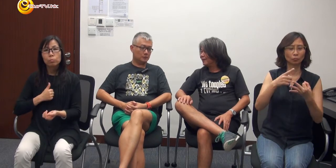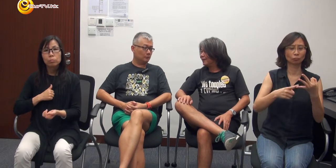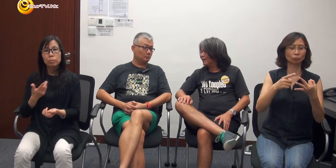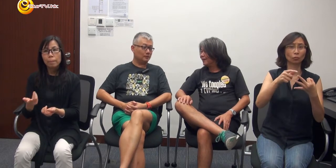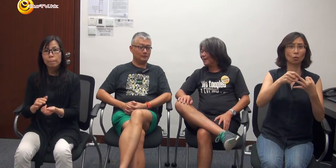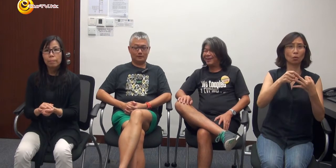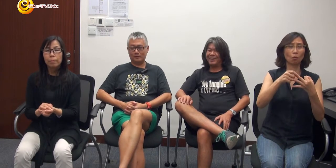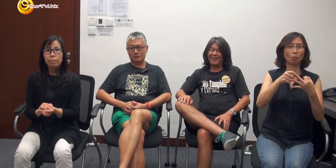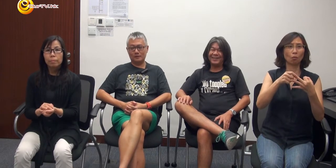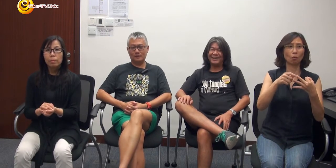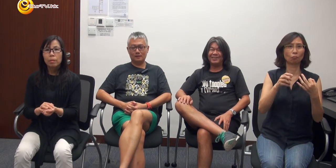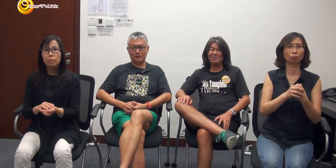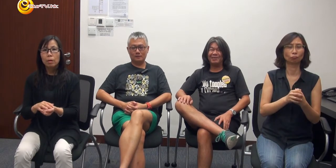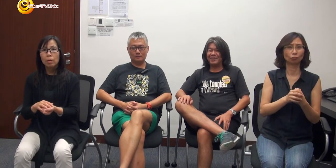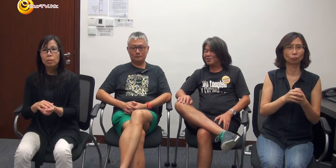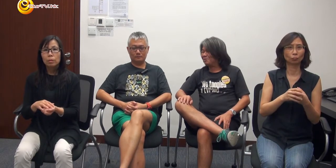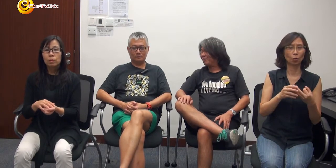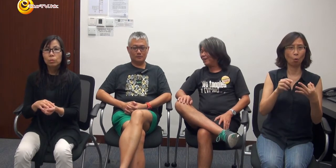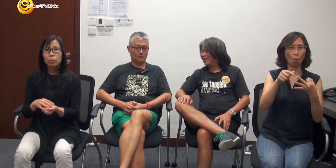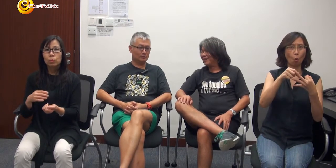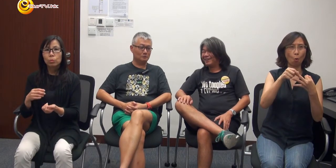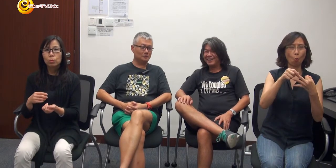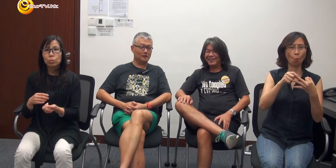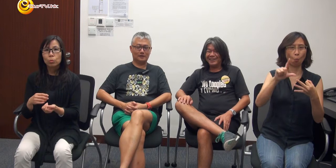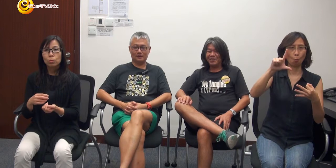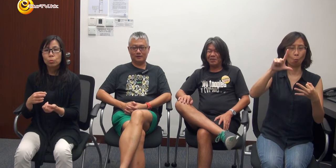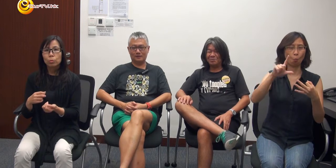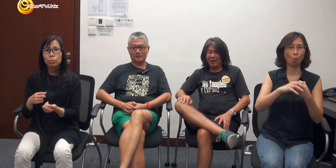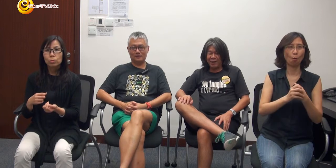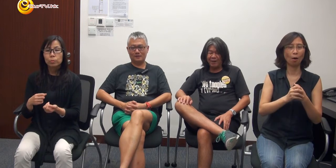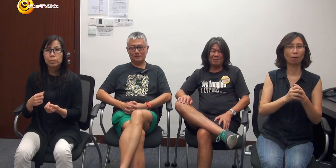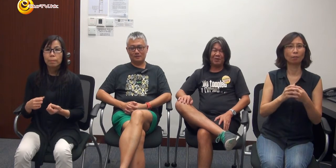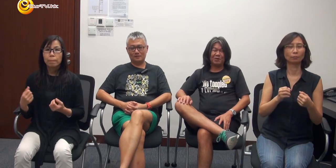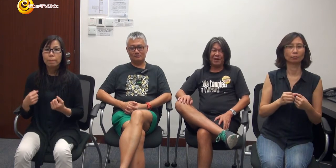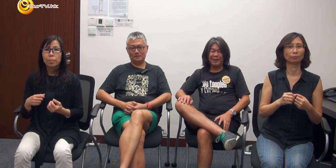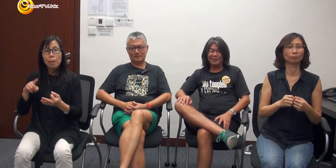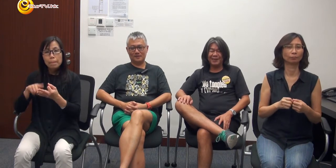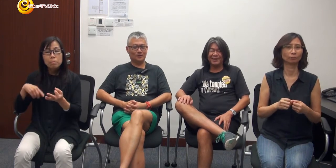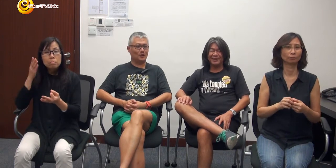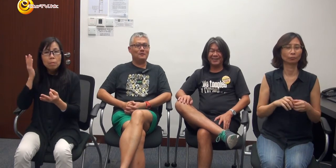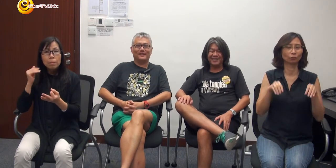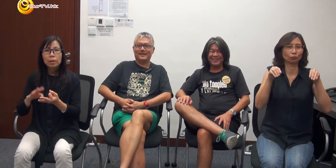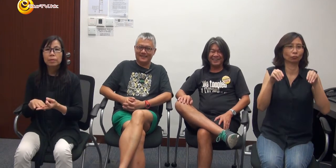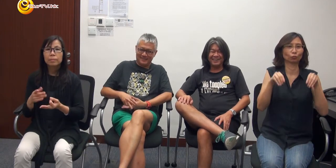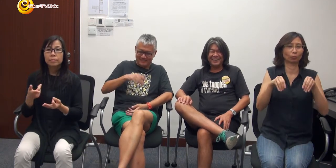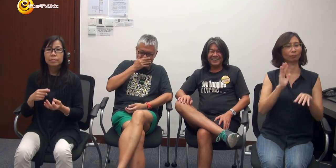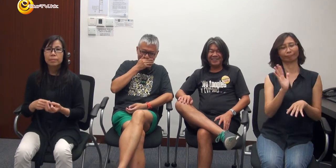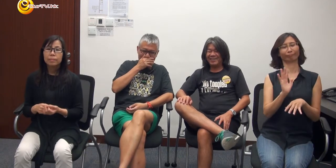盧寵物，可能是算啦， 盧寵茂還是盧寵茂啊？ 我都不知道， 盧寵茂，不是盧寵茂， 盧寵物， 好笑